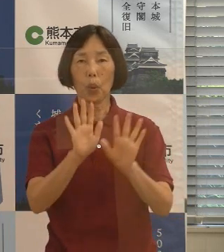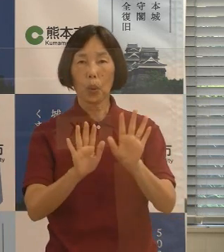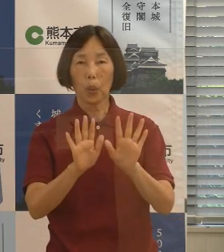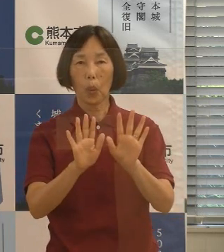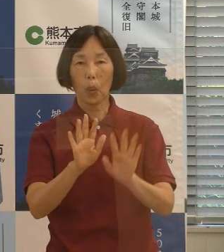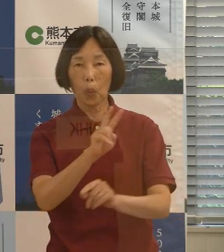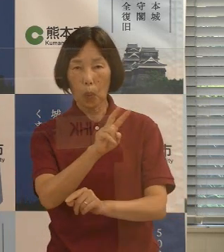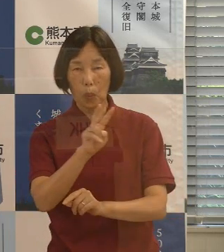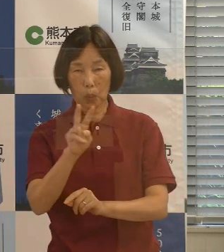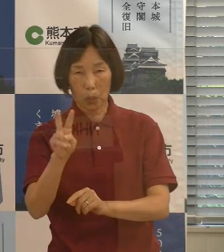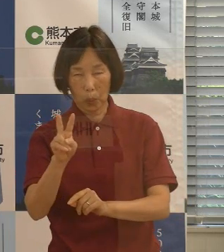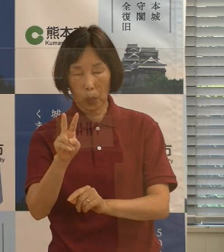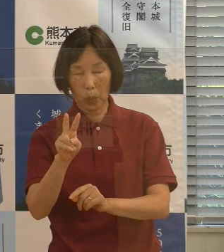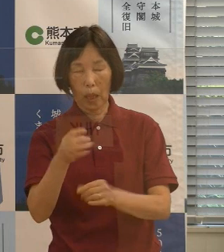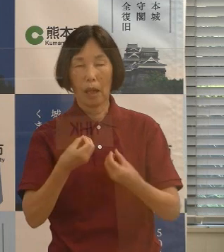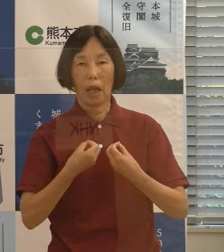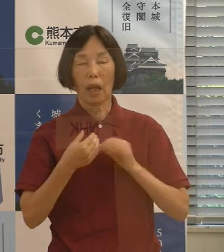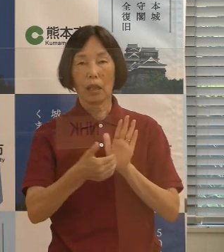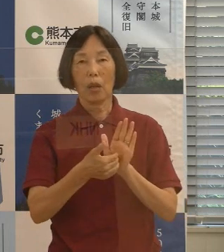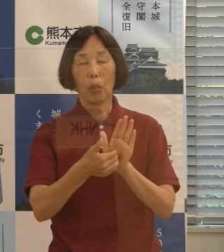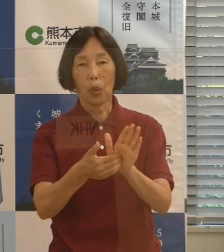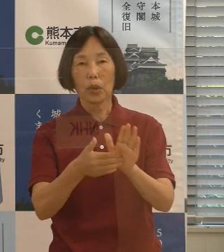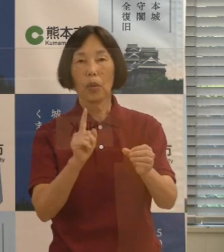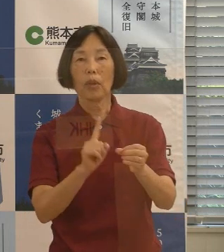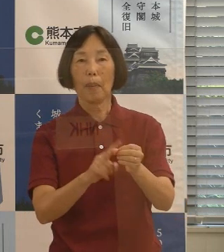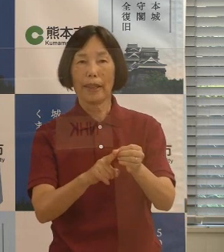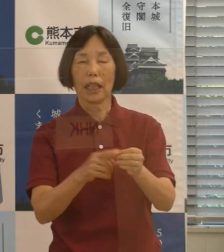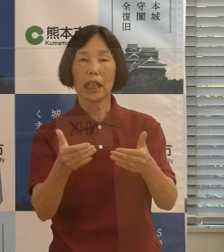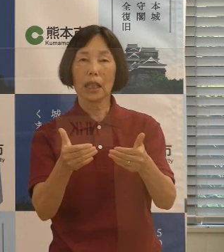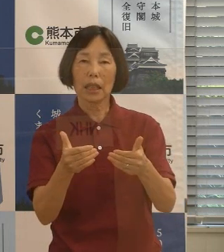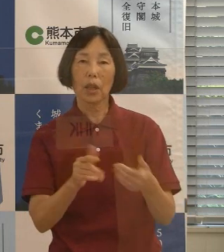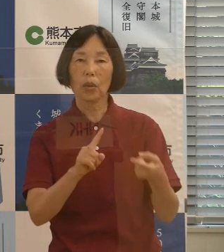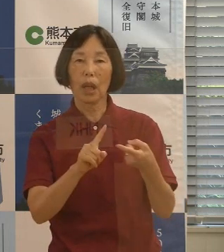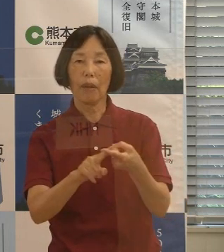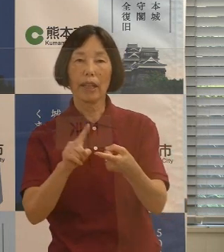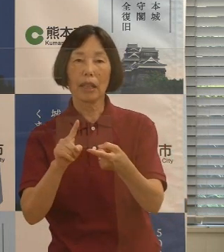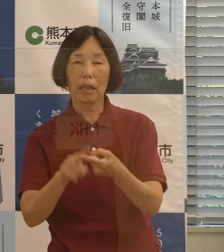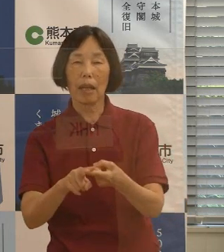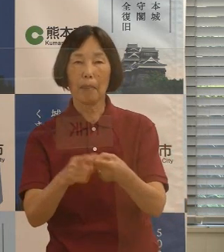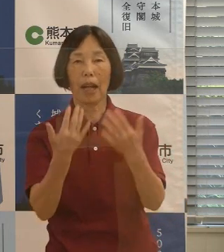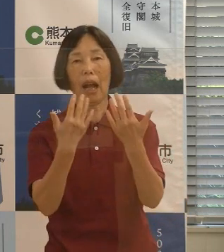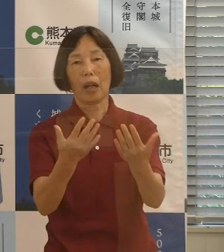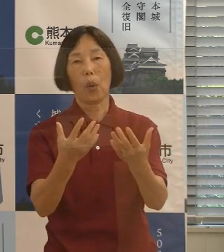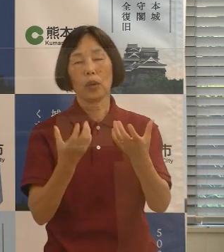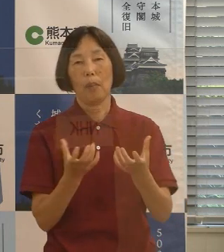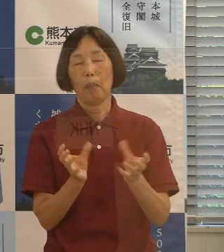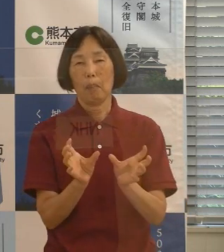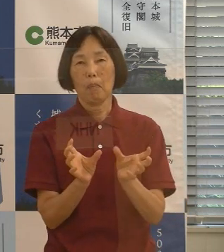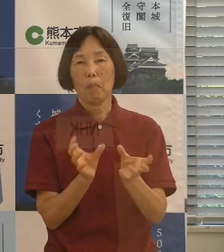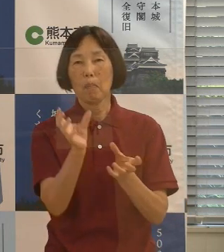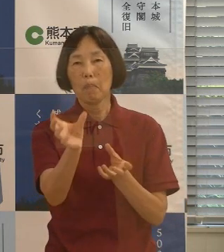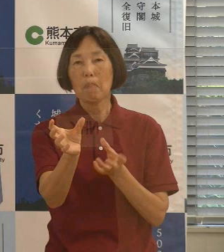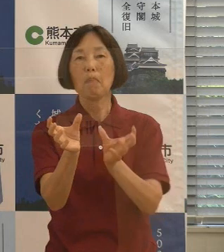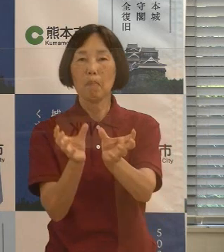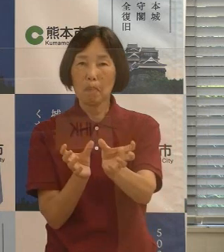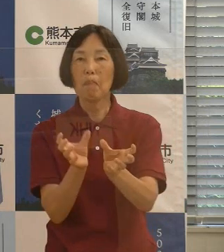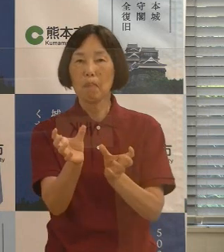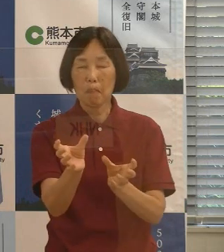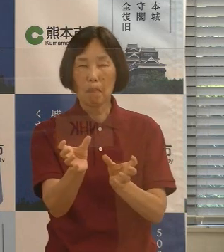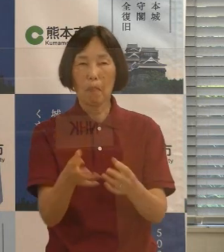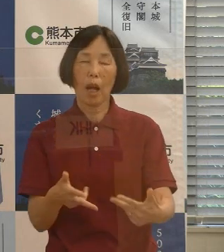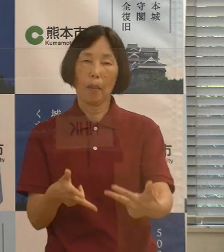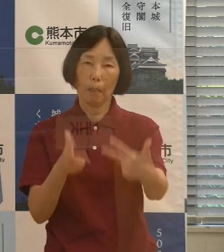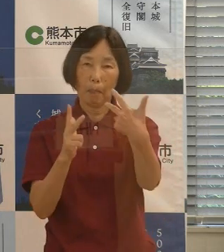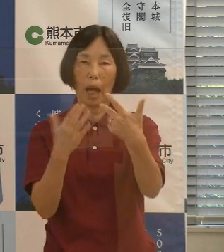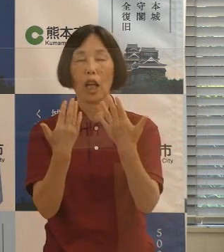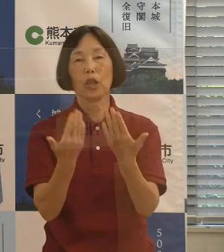ながら感染防止のために必要に応じて分散登校やオンライン授業の実施など